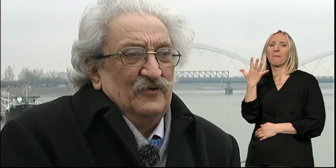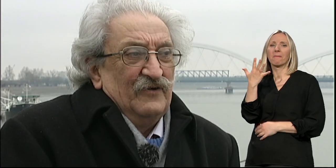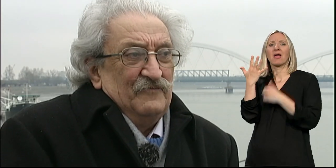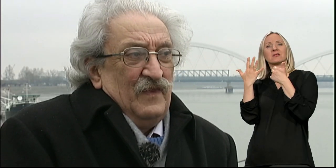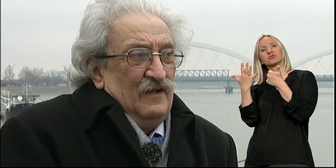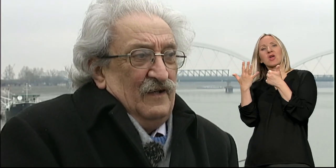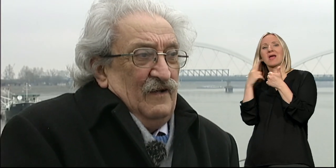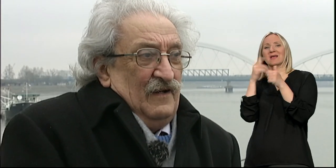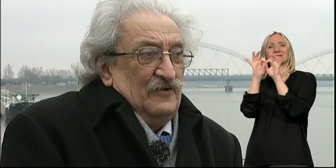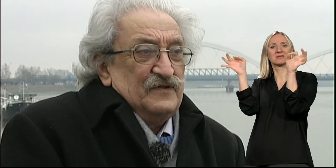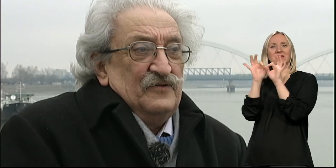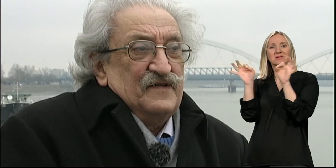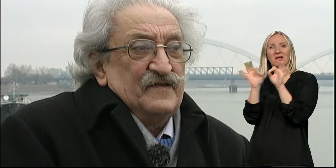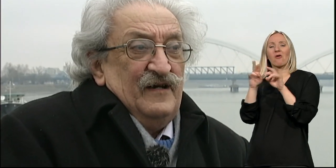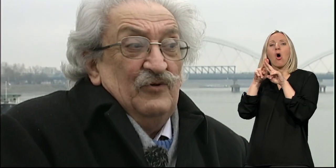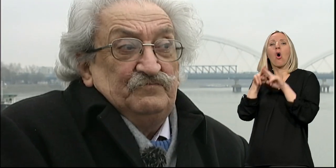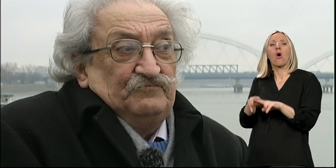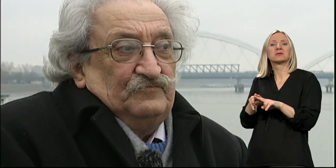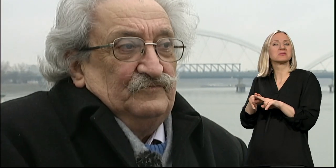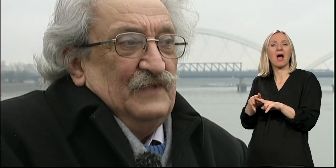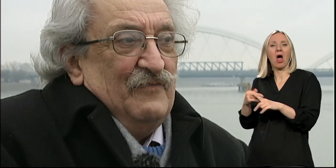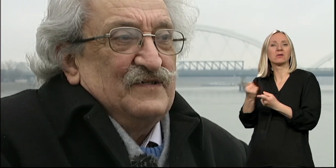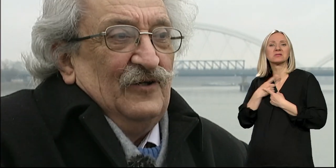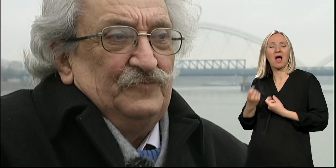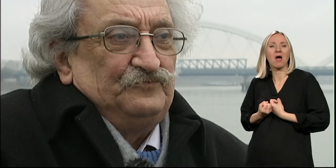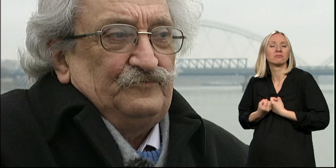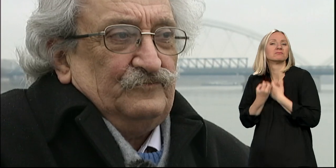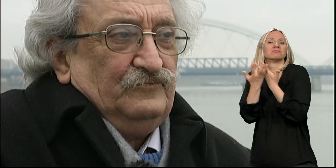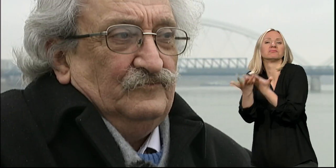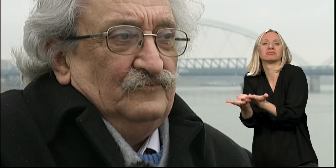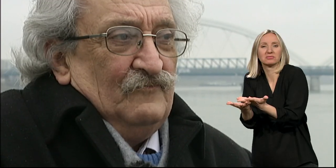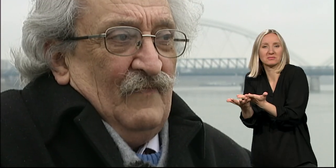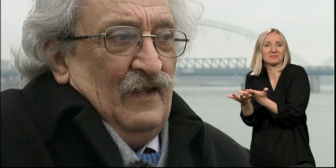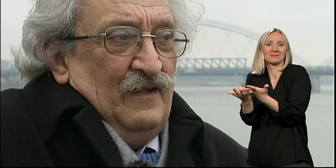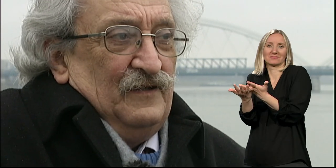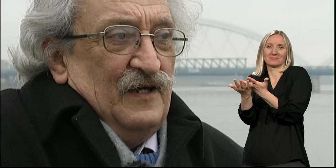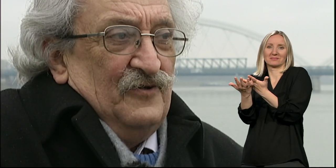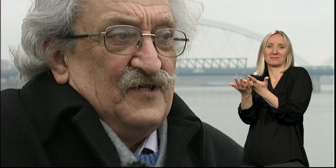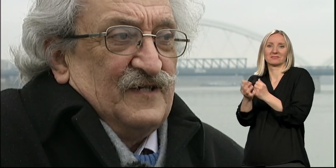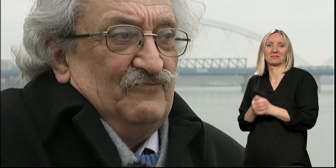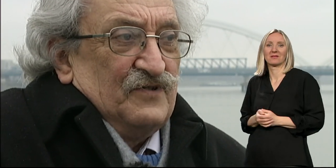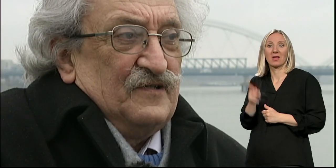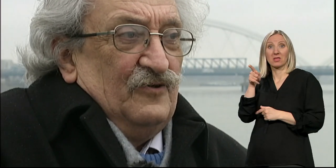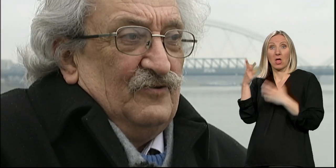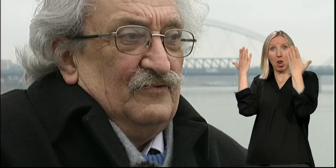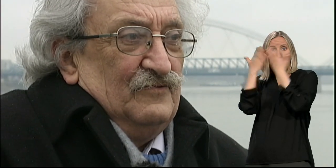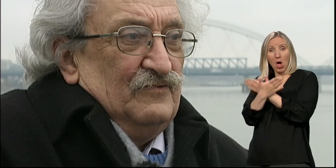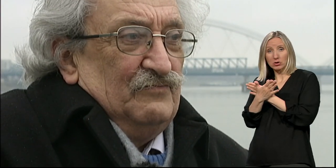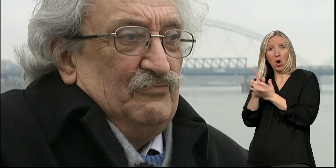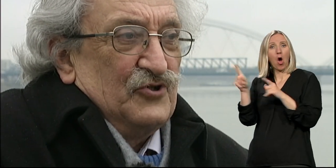5-6 stihova. Ostalo se samo namestilo. I te noći sam